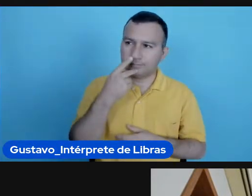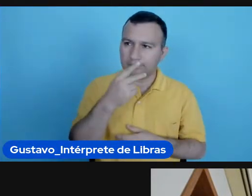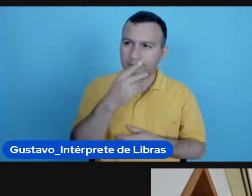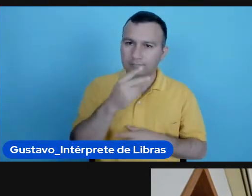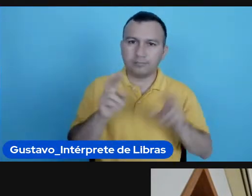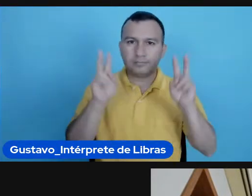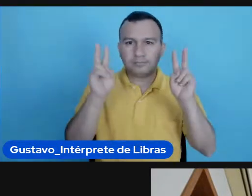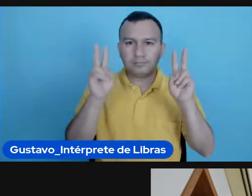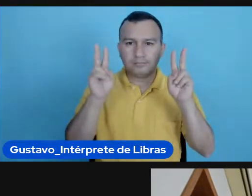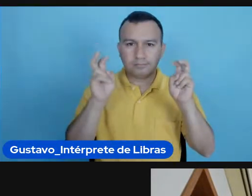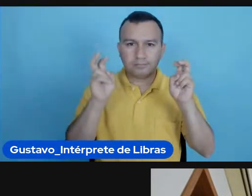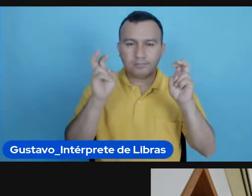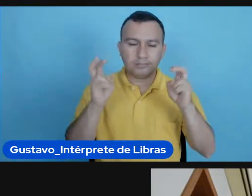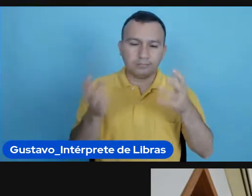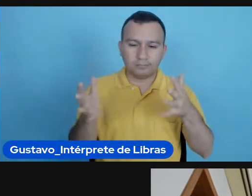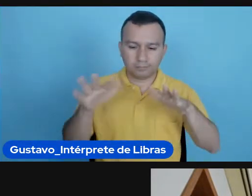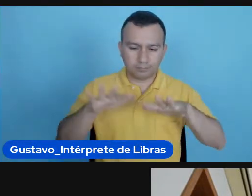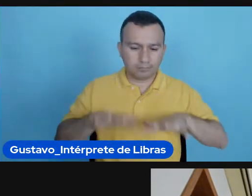de inclusão.